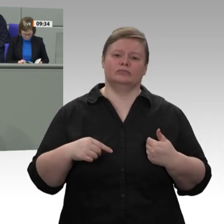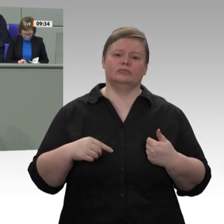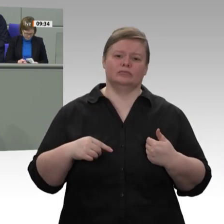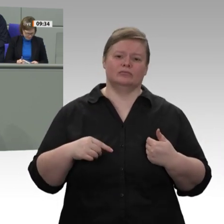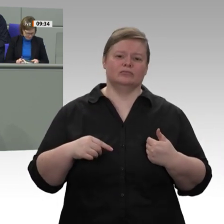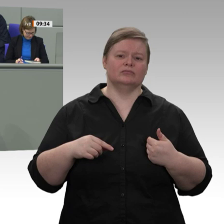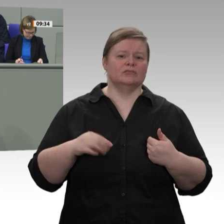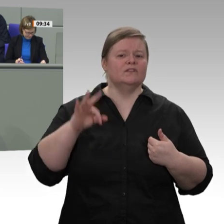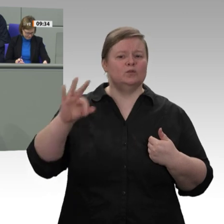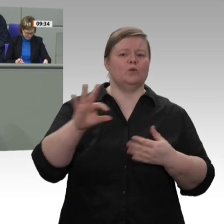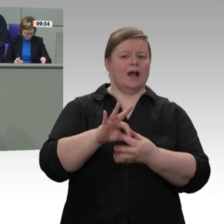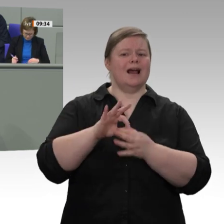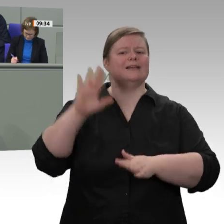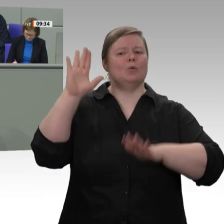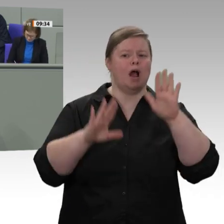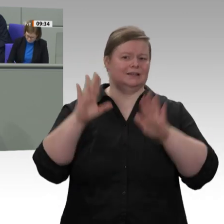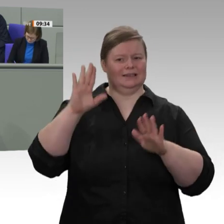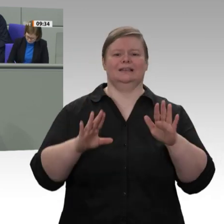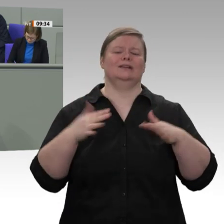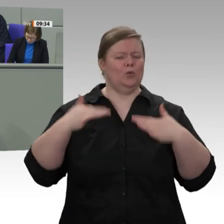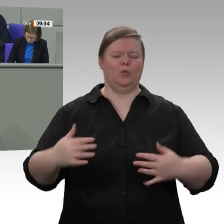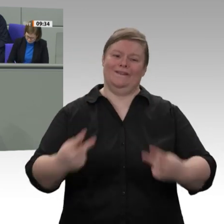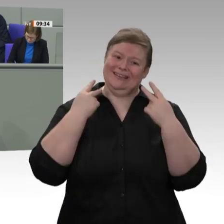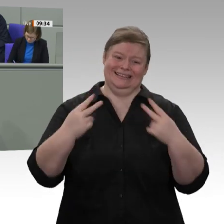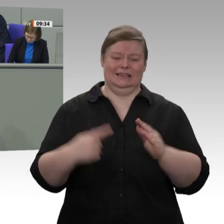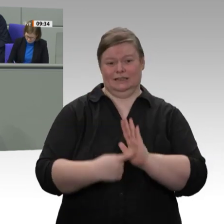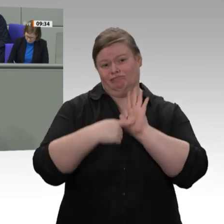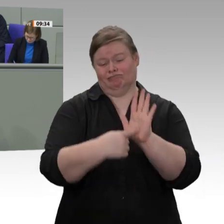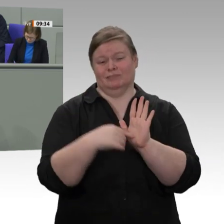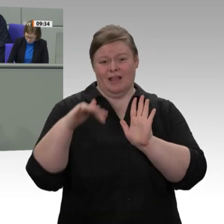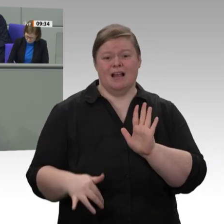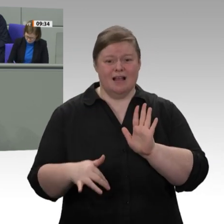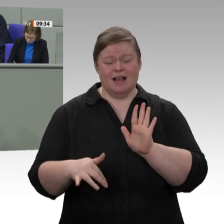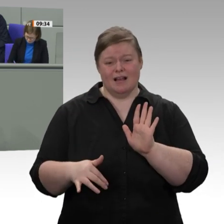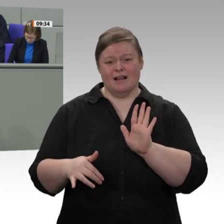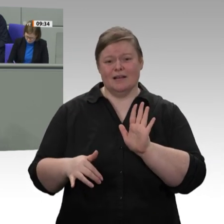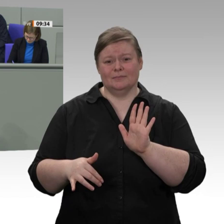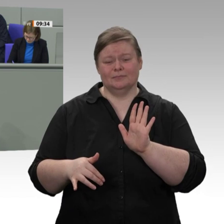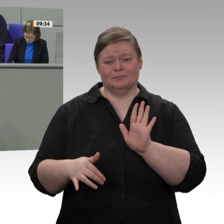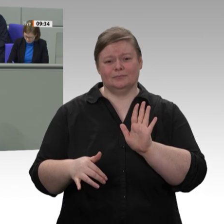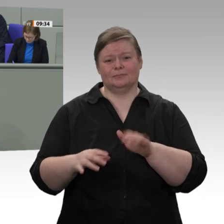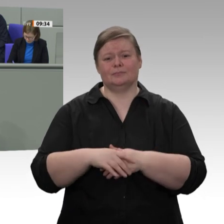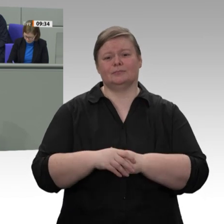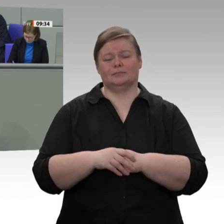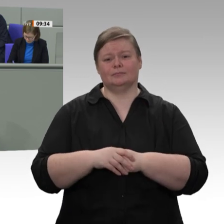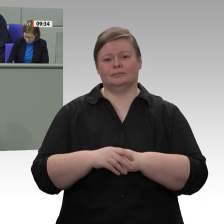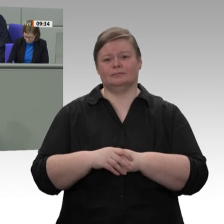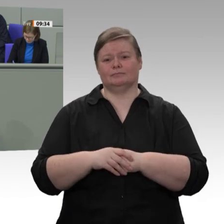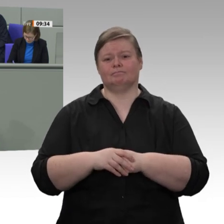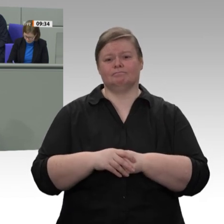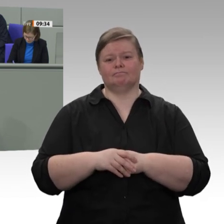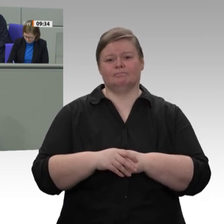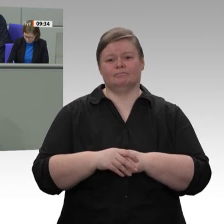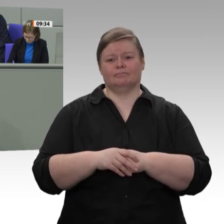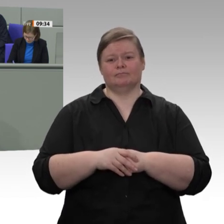seine Doktorarbeit über das Kleingartenwesen in Halle geschrieben. Er weiß mehr über das genossenschaftliche Wesen und